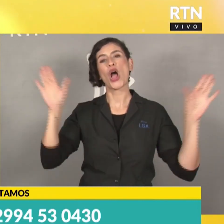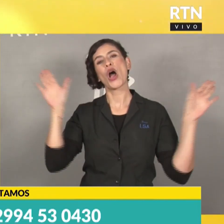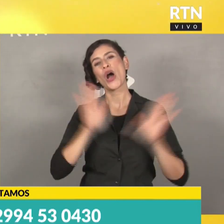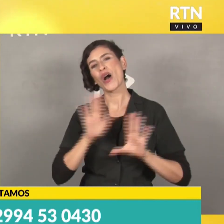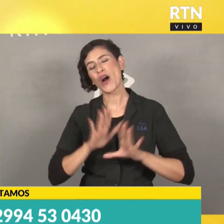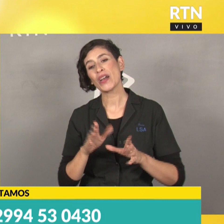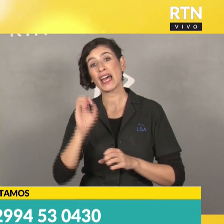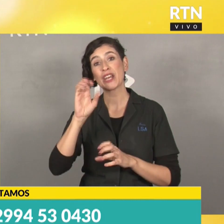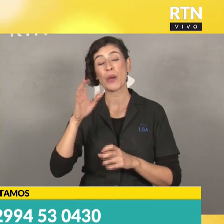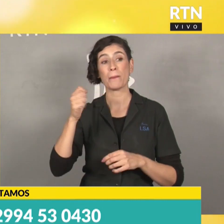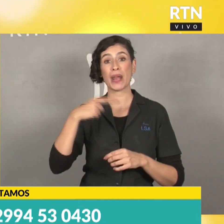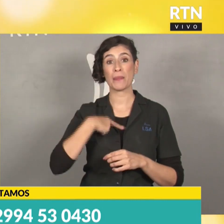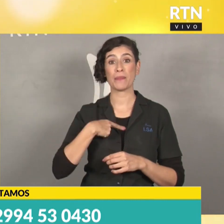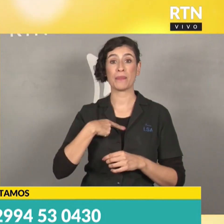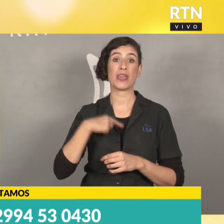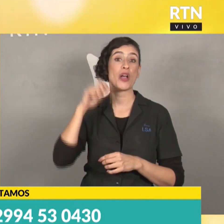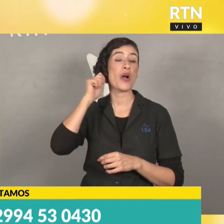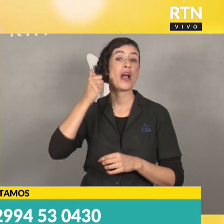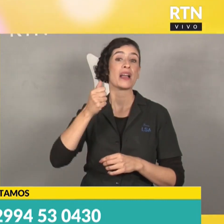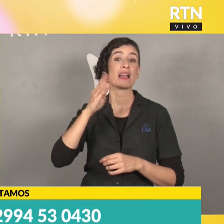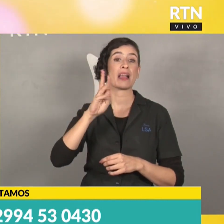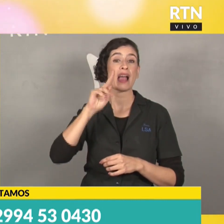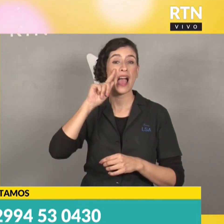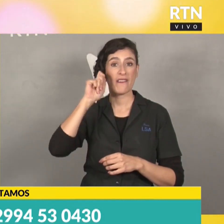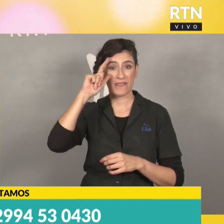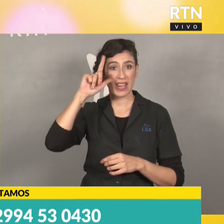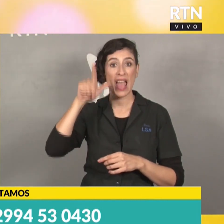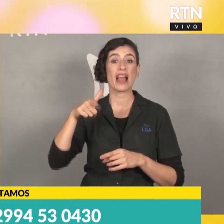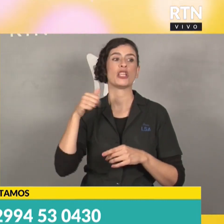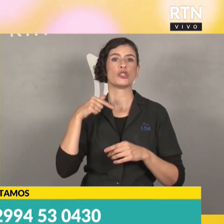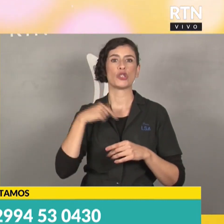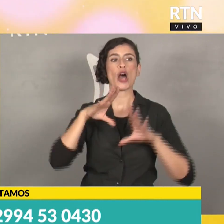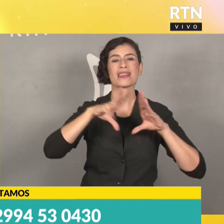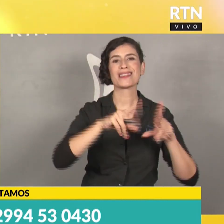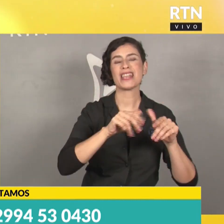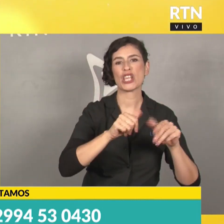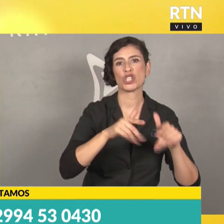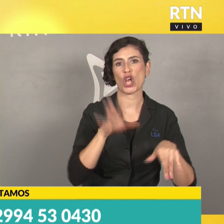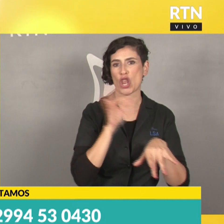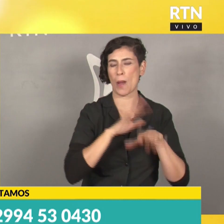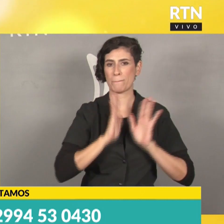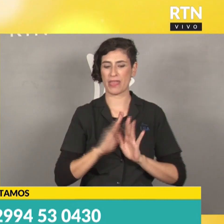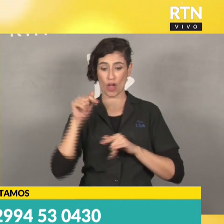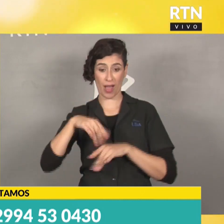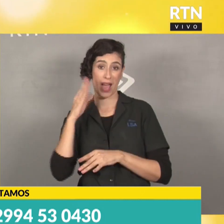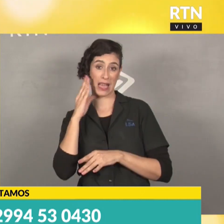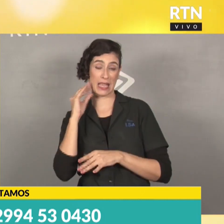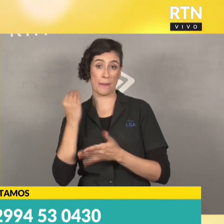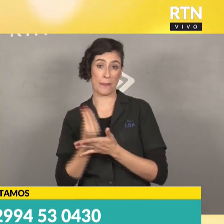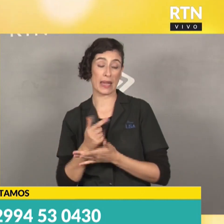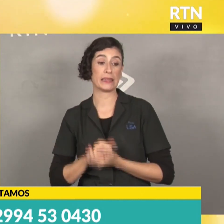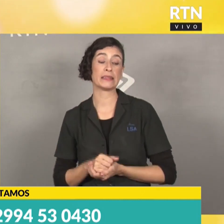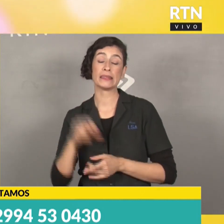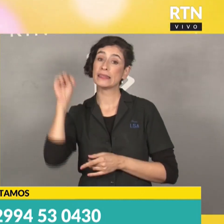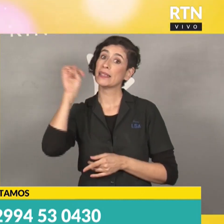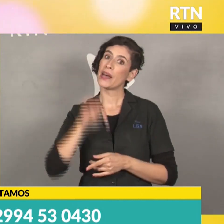tal? Mi nombre es Darío Maestre, soy el kinesiólogo de la Escuela Especial número 5 de Zapala y nos encontramos en